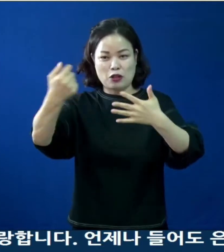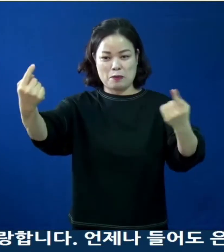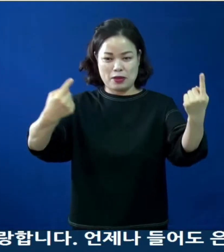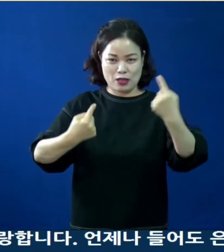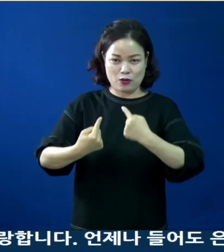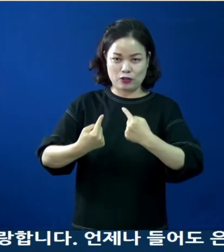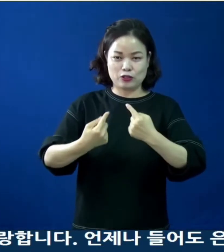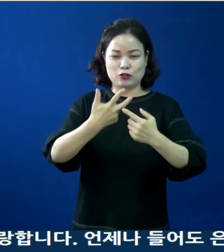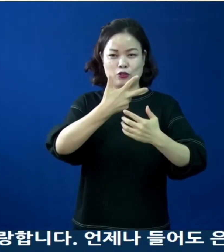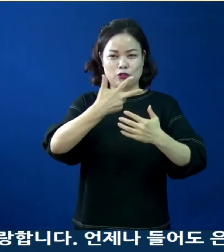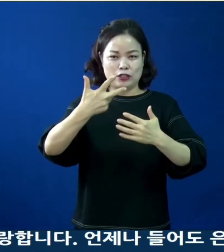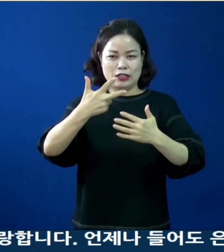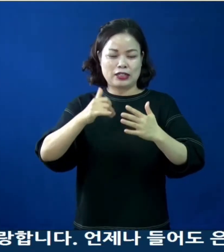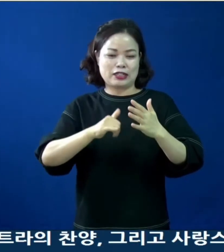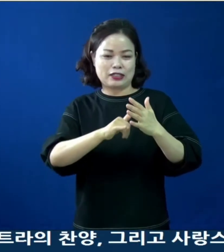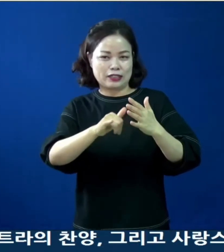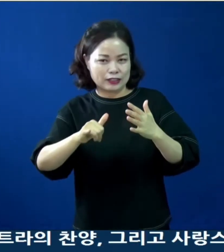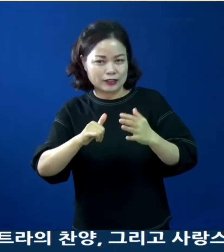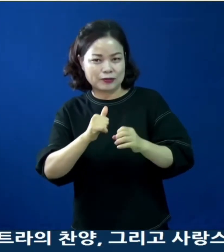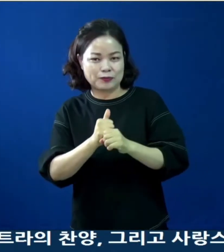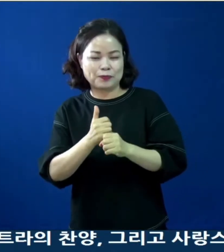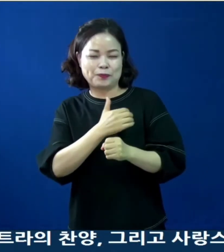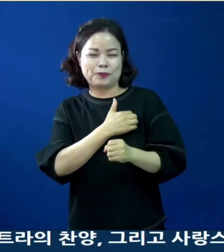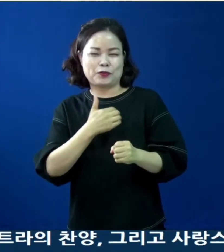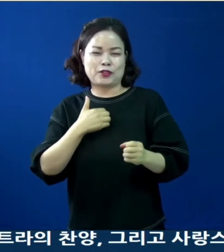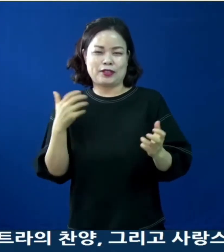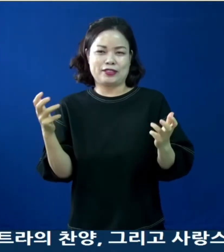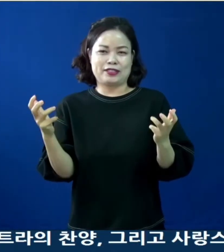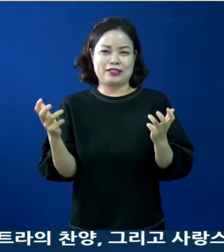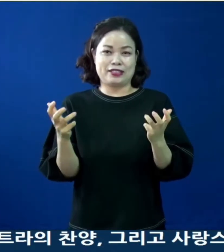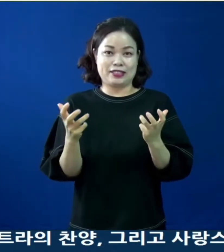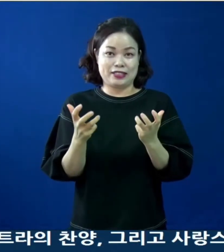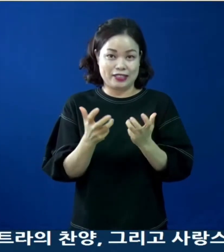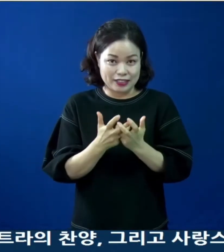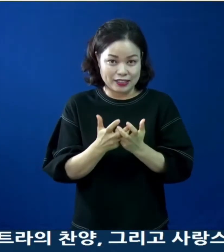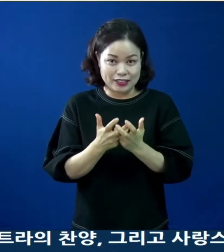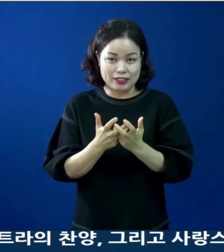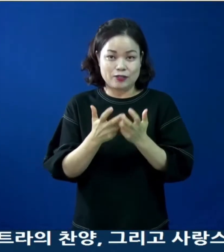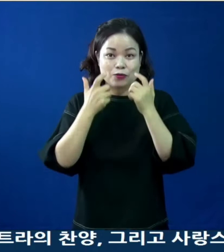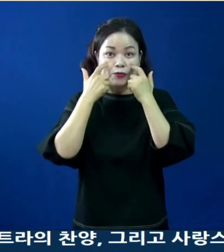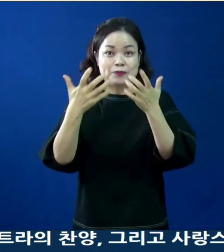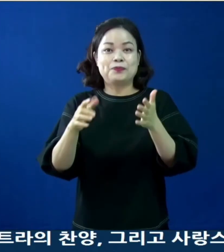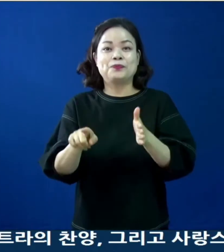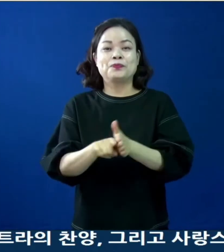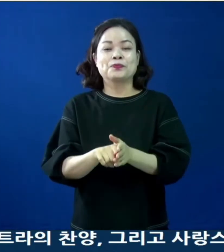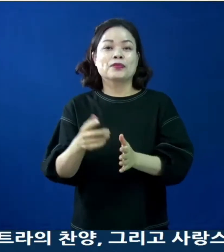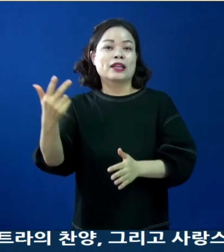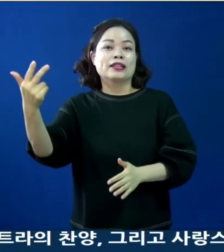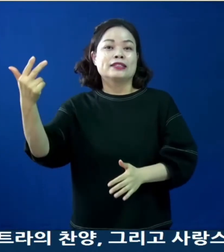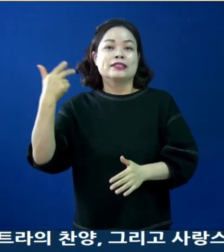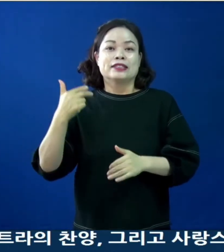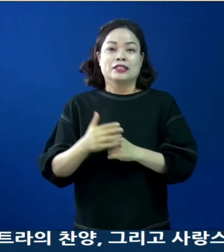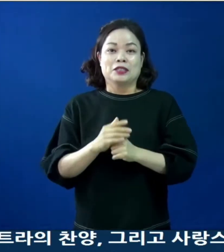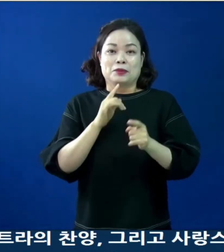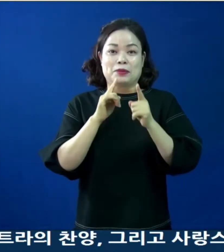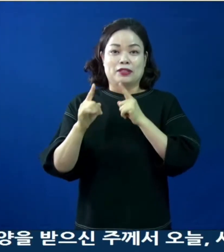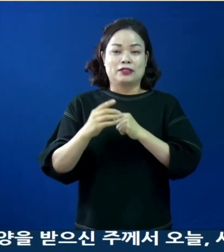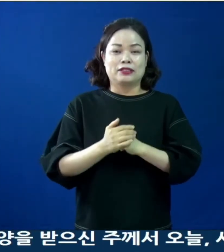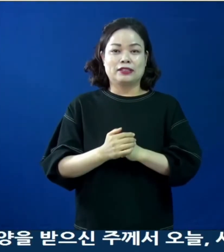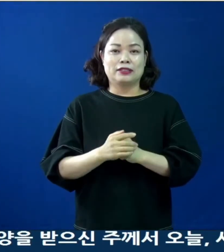모든 가족들을 흡족하게 채워주실 것을 확신합니다. 지난주